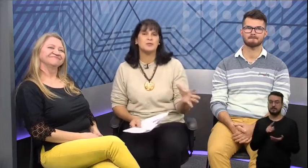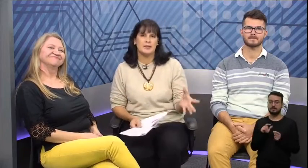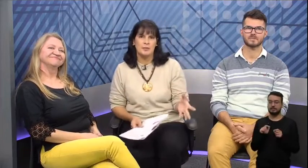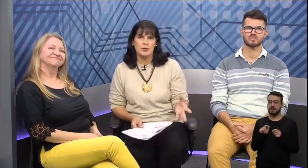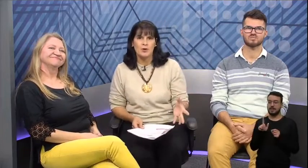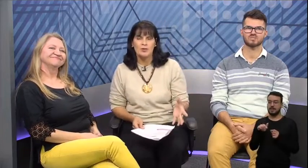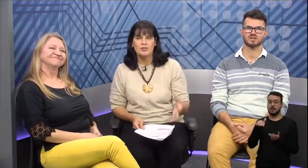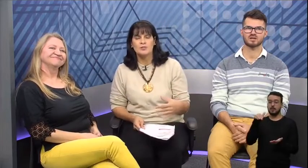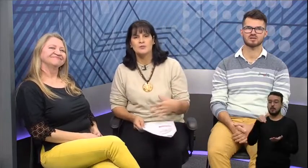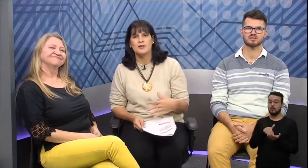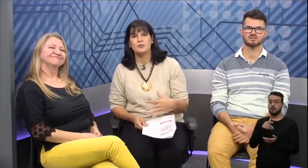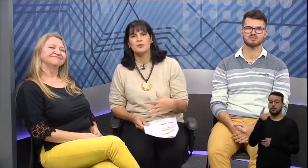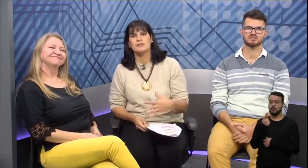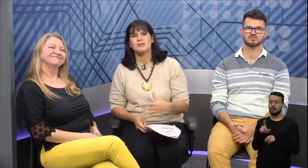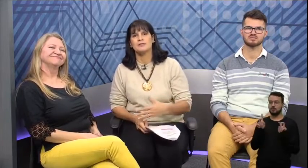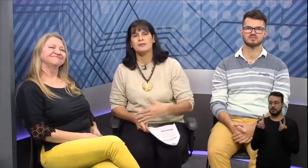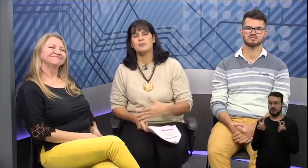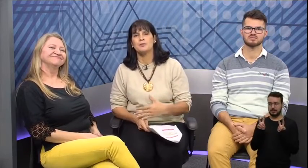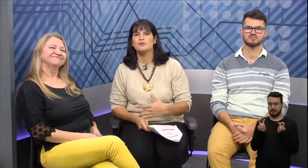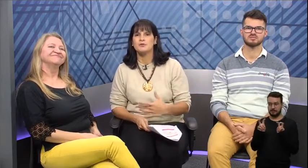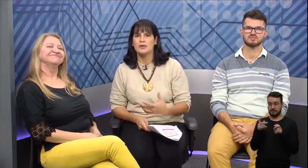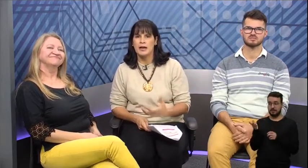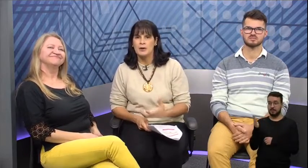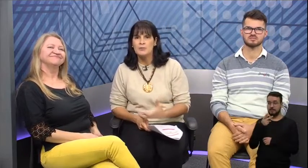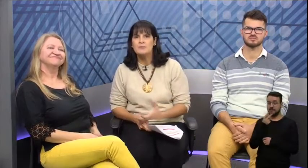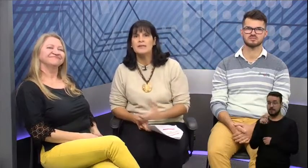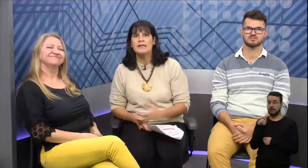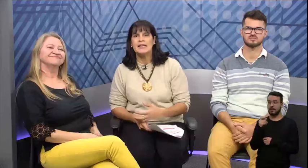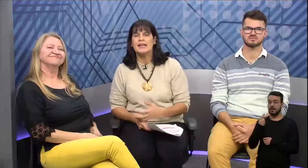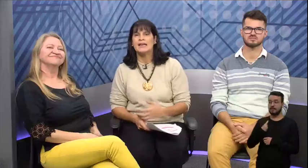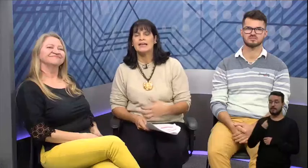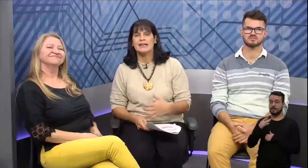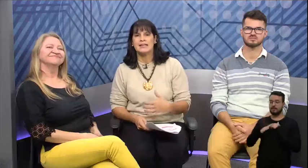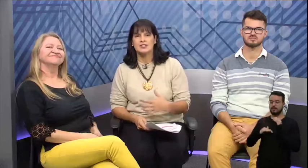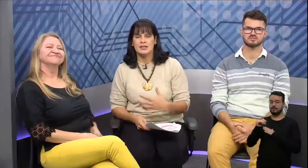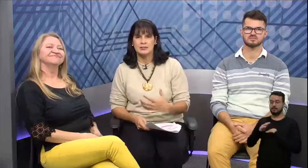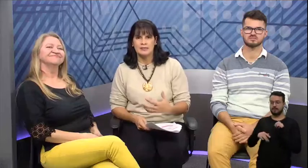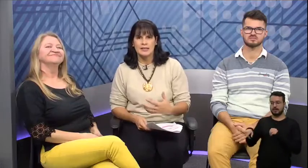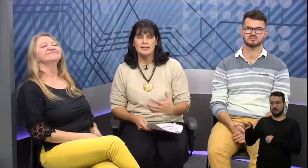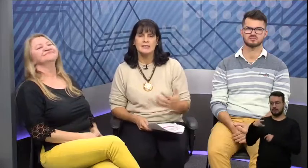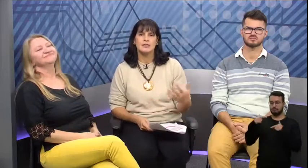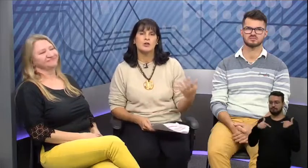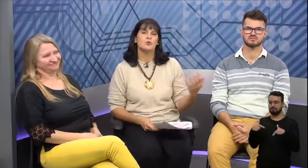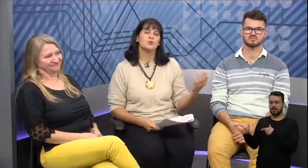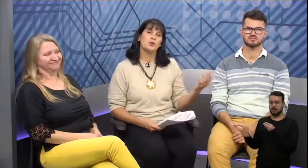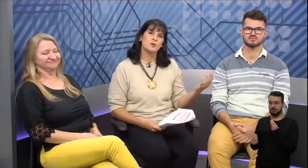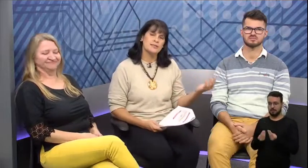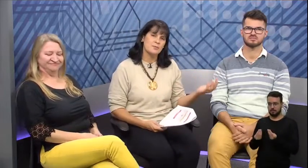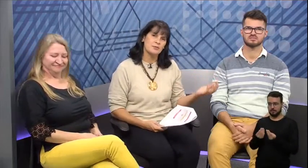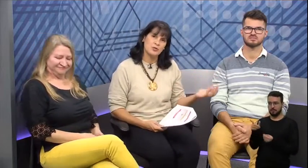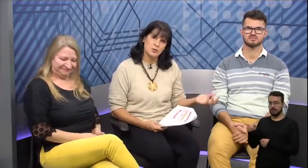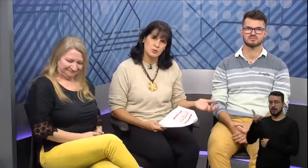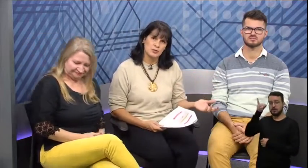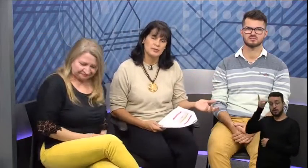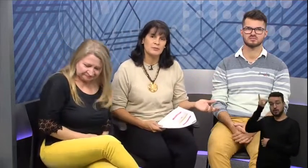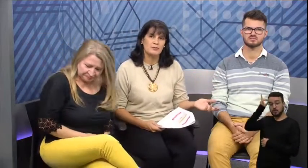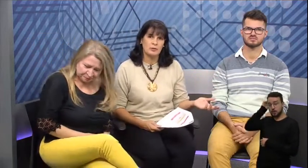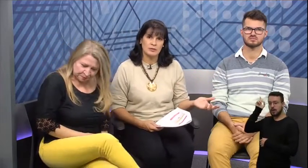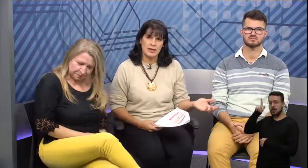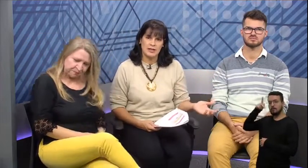tema nosso, nós vamos falar um pouquinho da vida profissional, né, de cada um deles. O Douglas é professor numa faculdade,